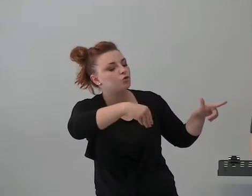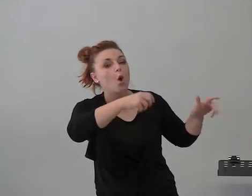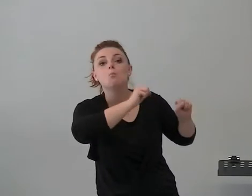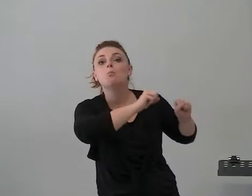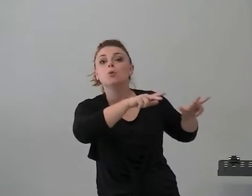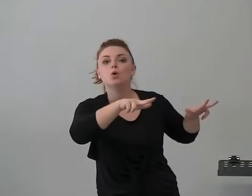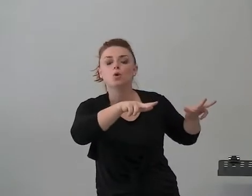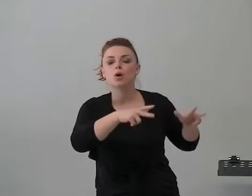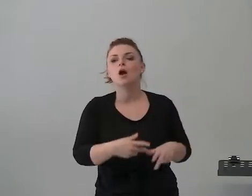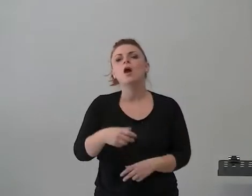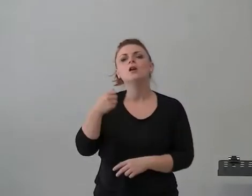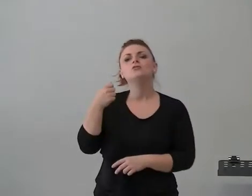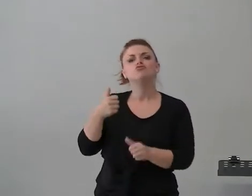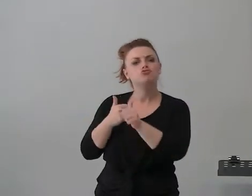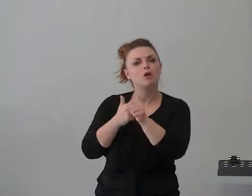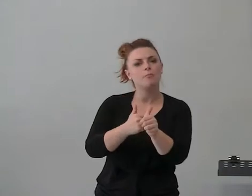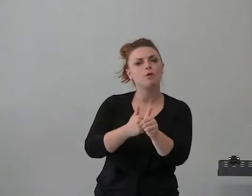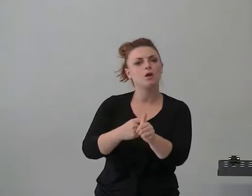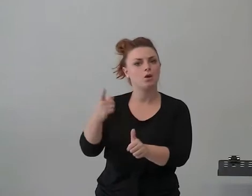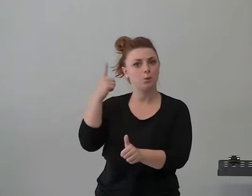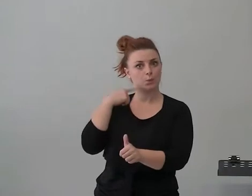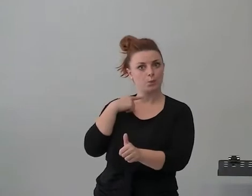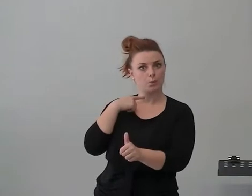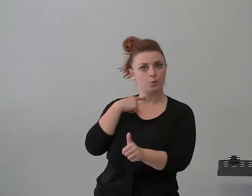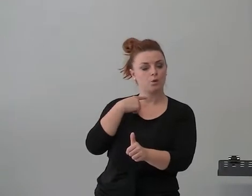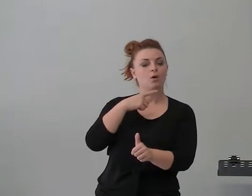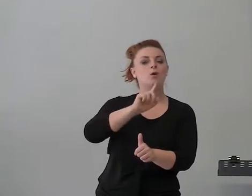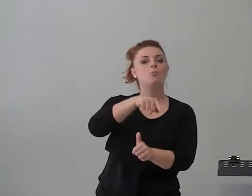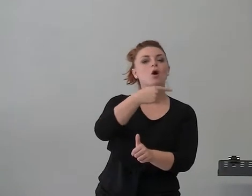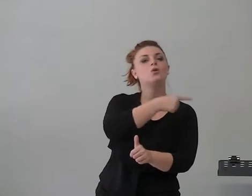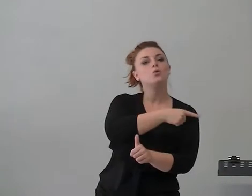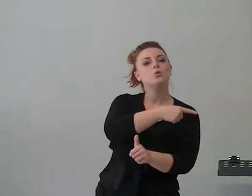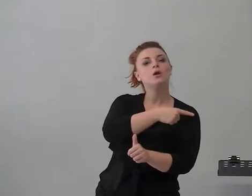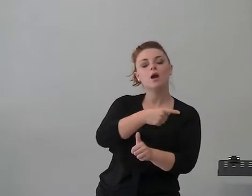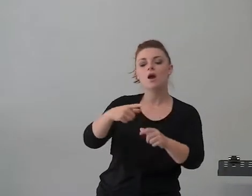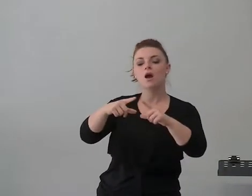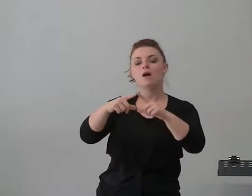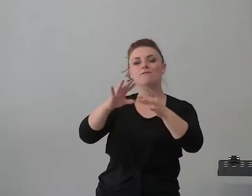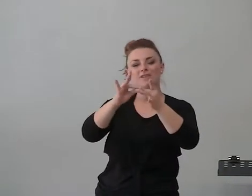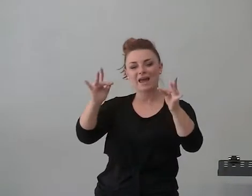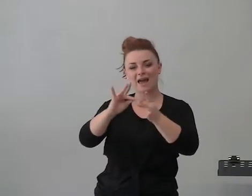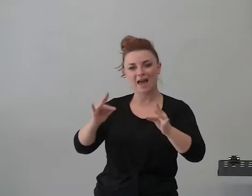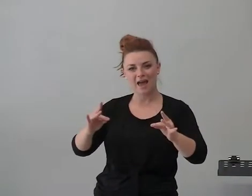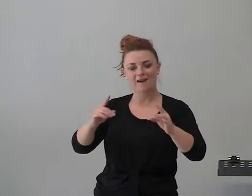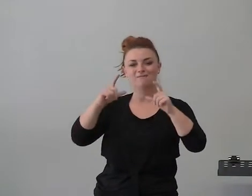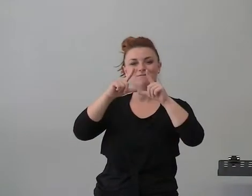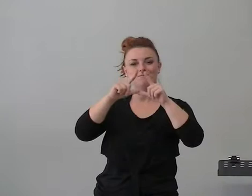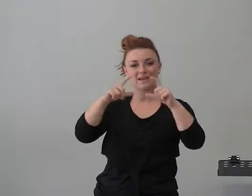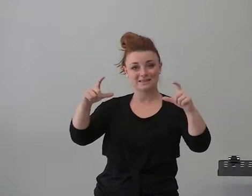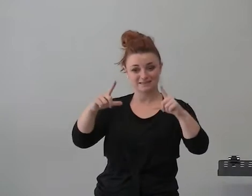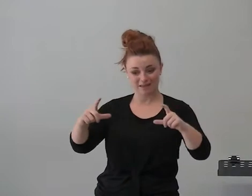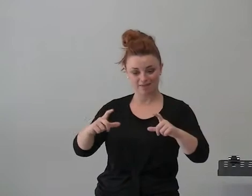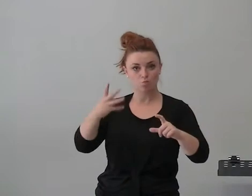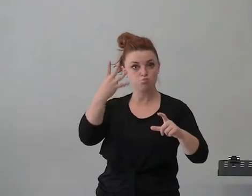E poi, perché sono cattivo, ho saltato quattro versetti. Quattro versetti che fanno parte